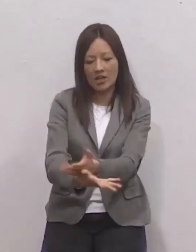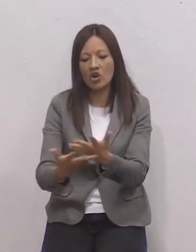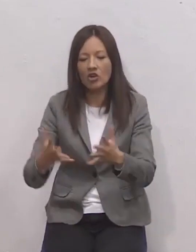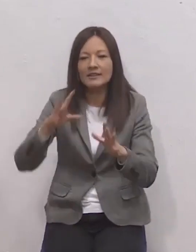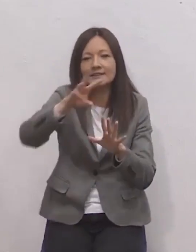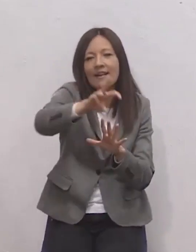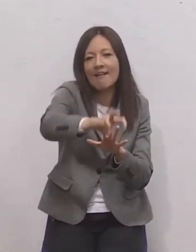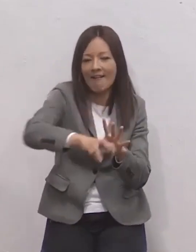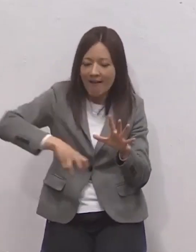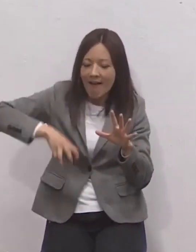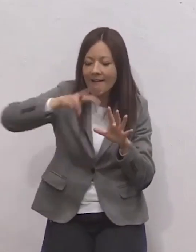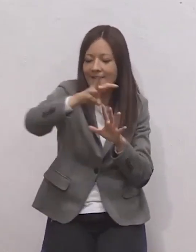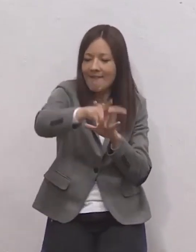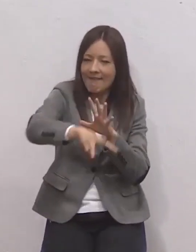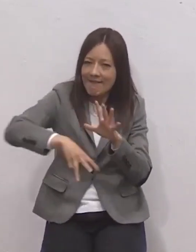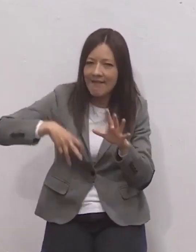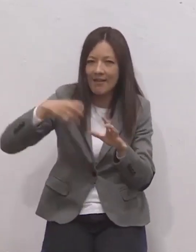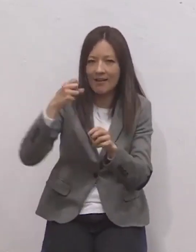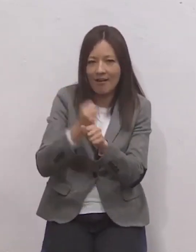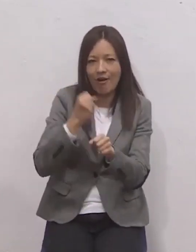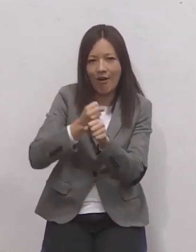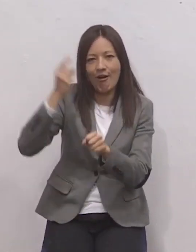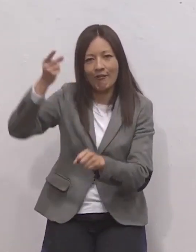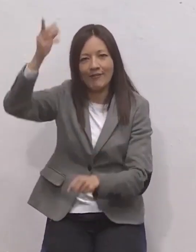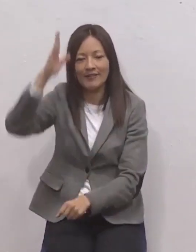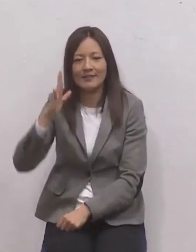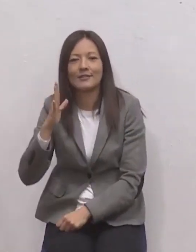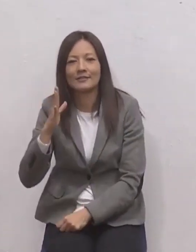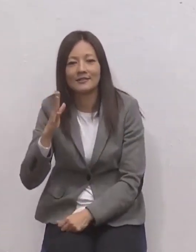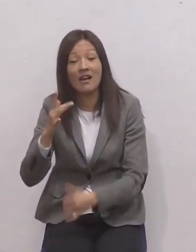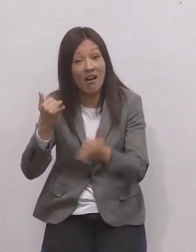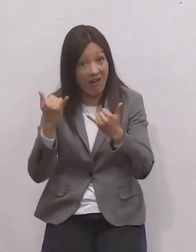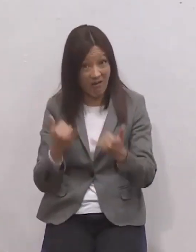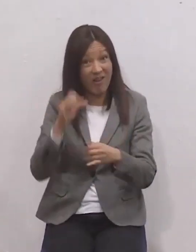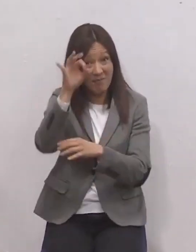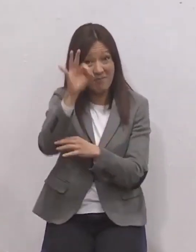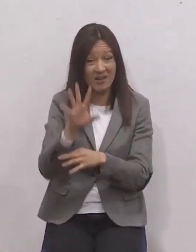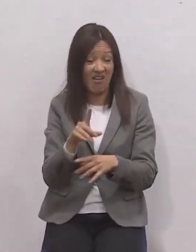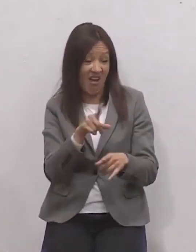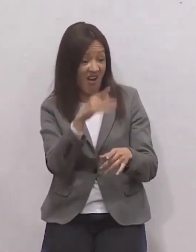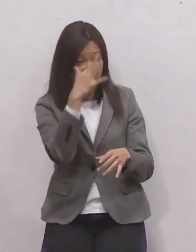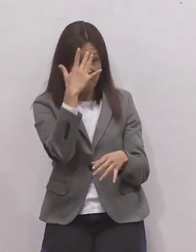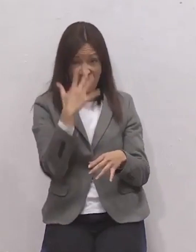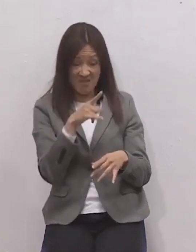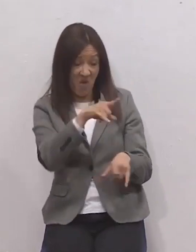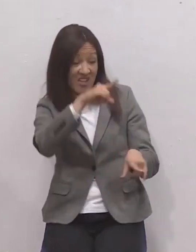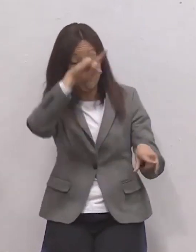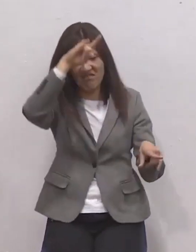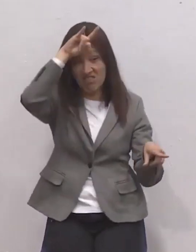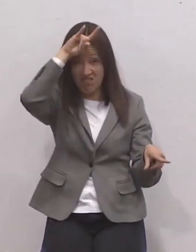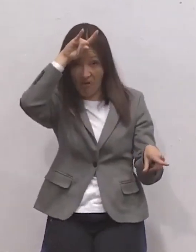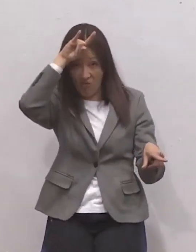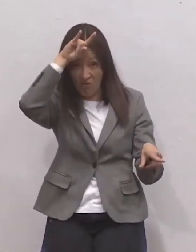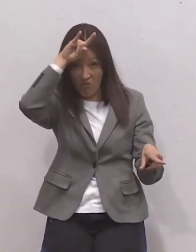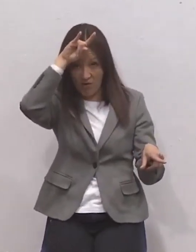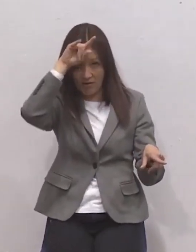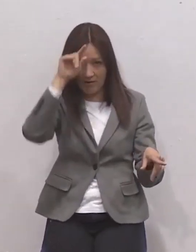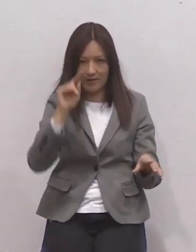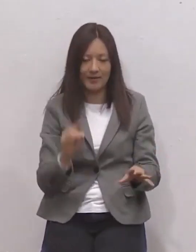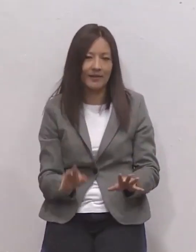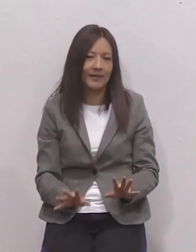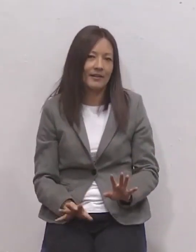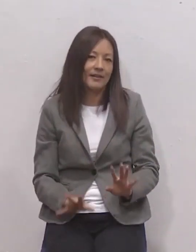de labranza y de arado, se lo he dicho. Ahora los pastores que decían el Facebook es del diablo, los espero